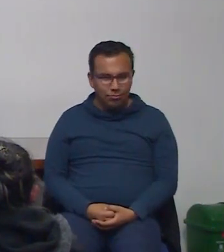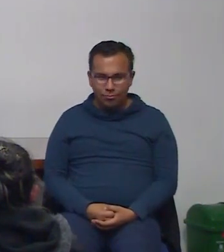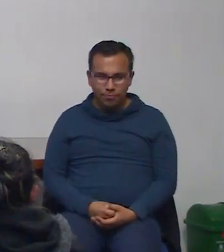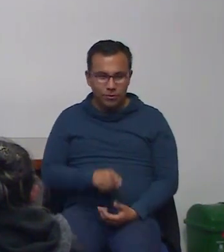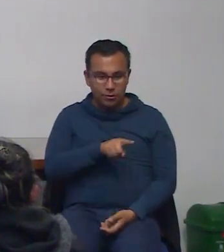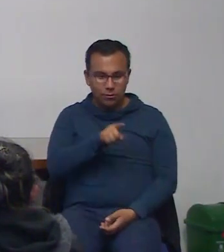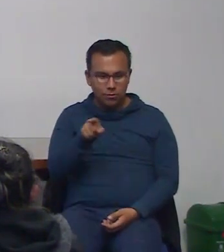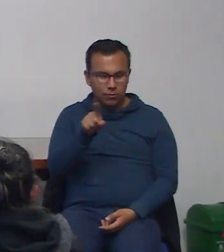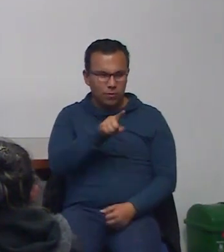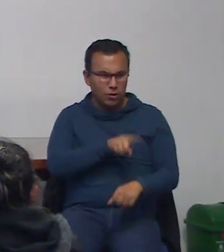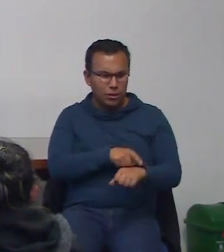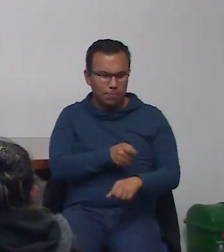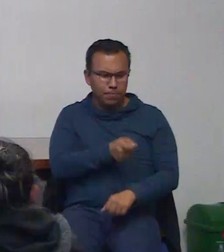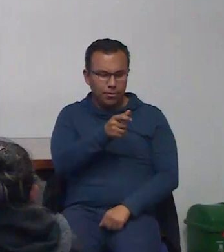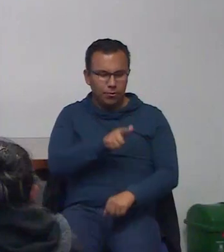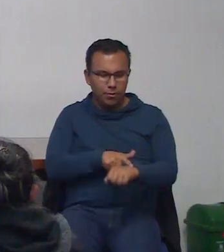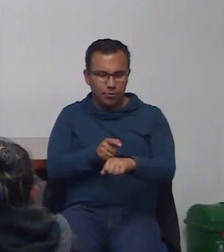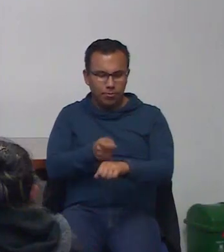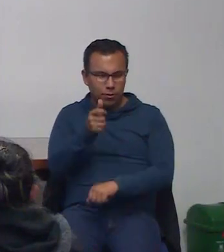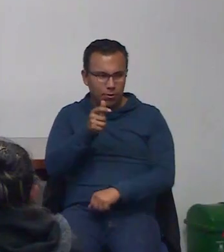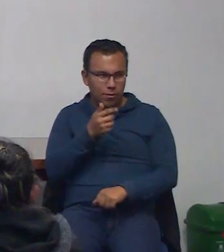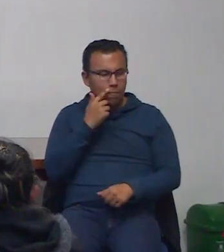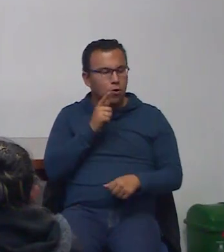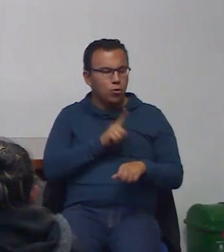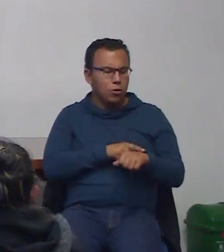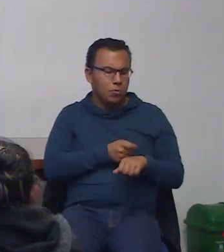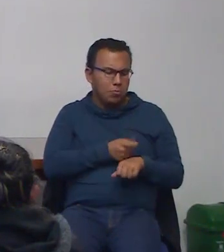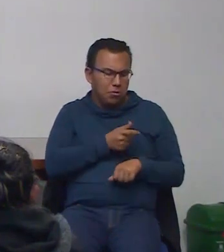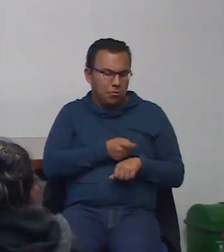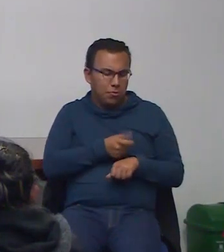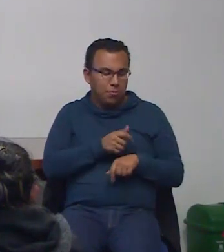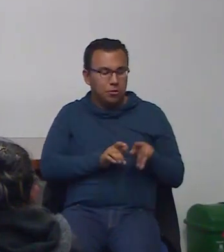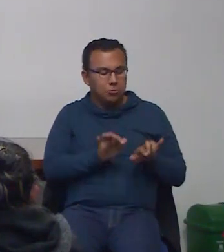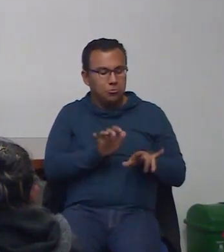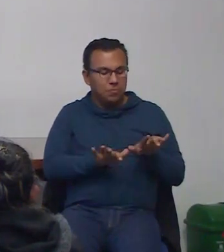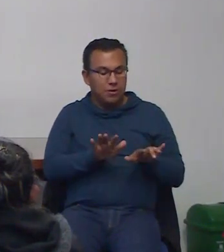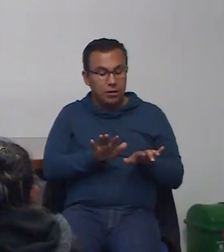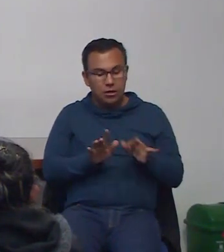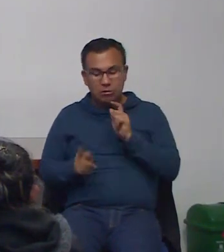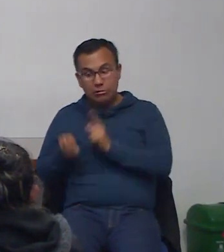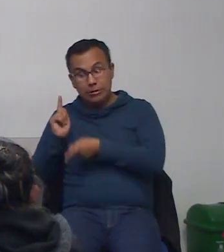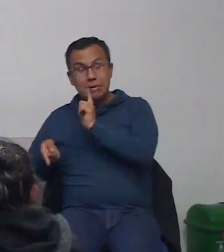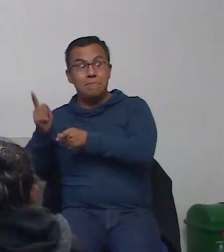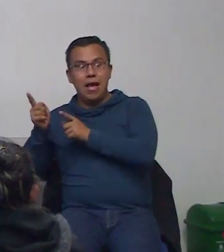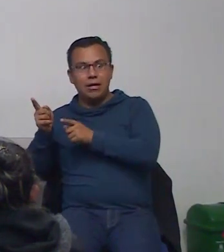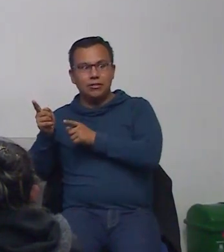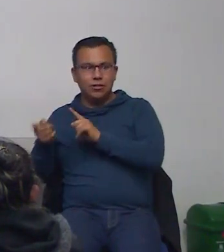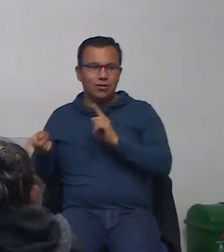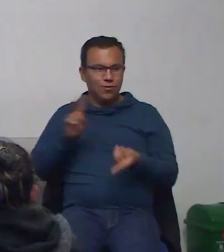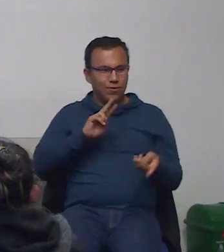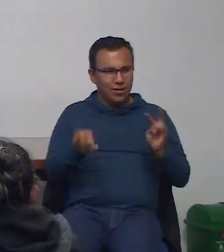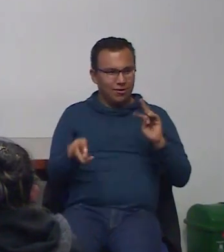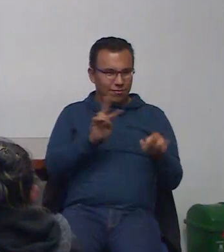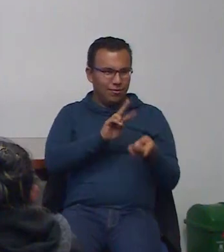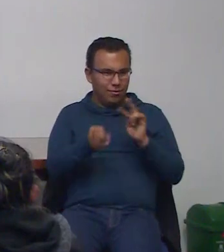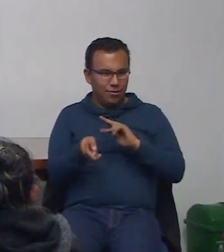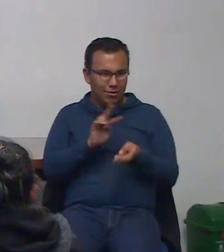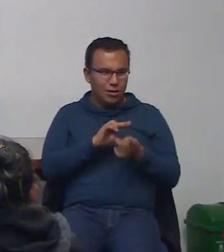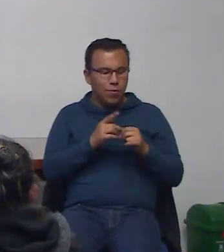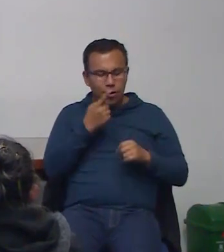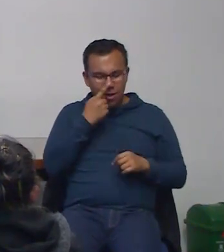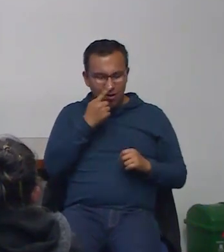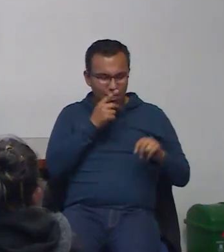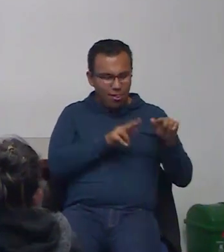viendo que están tiempos muy cortos sí digamos que Nicolás dura tiempos muy corticos en el teclado en la batería un poquito más y viceversa Entonces todavía sigue un tema de